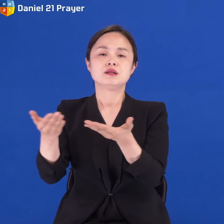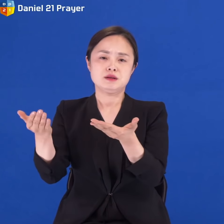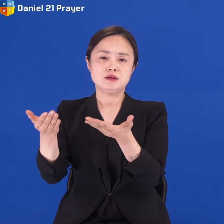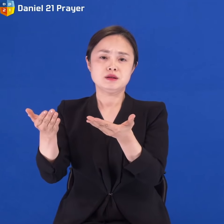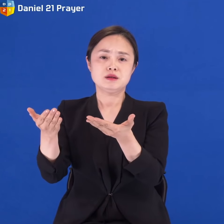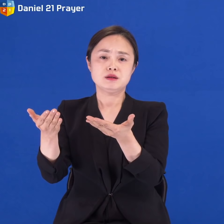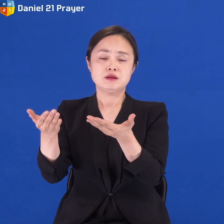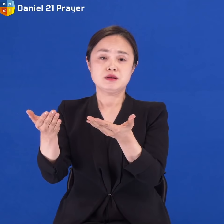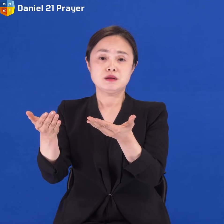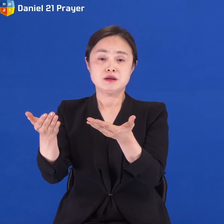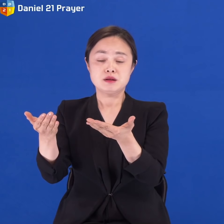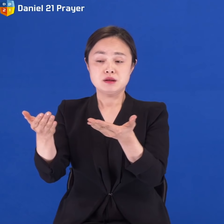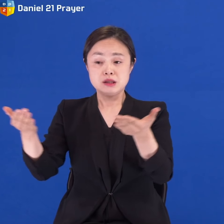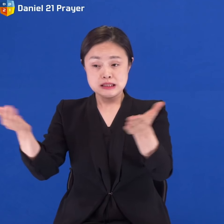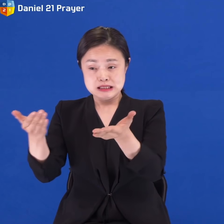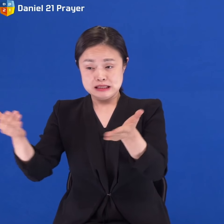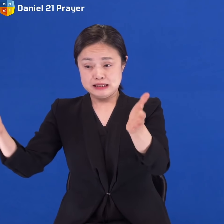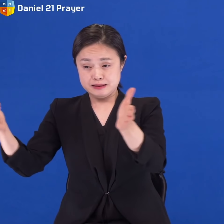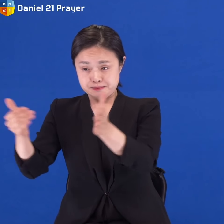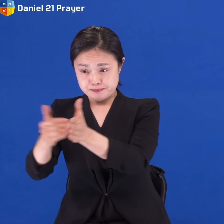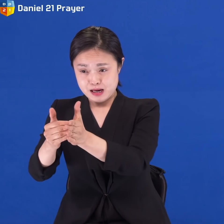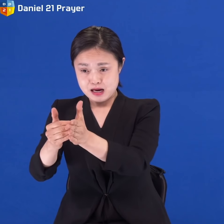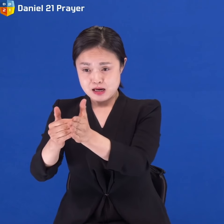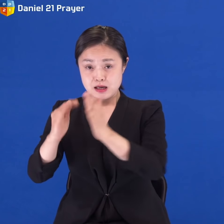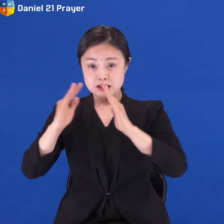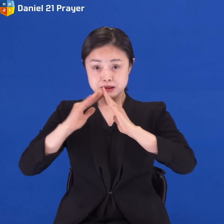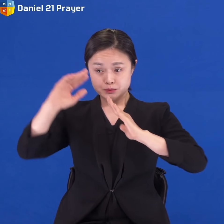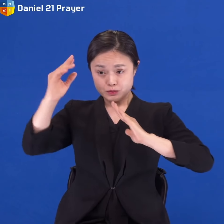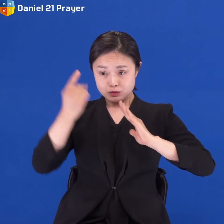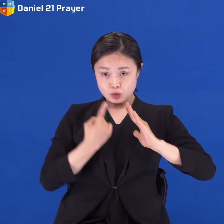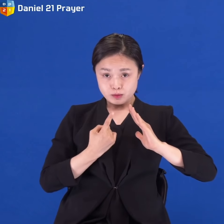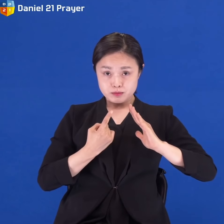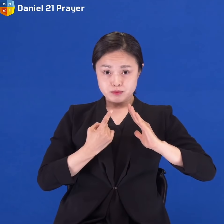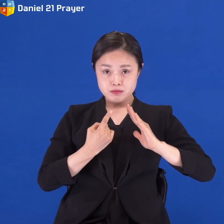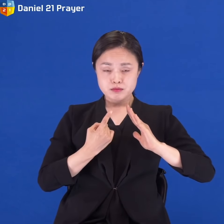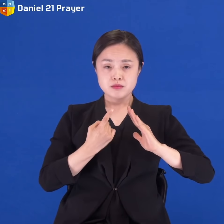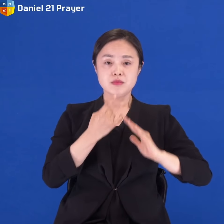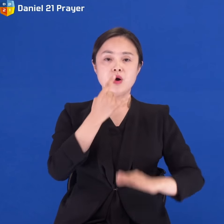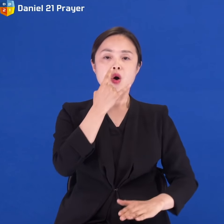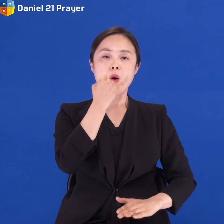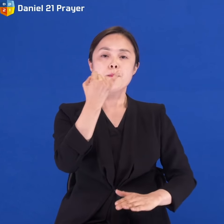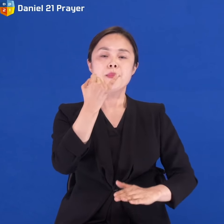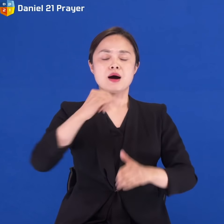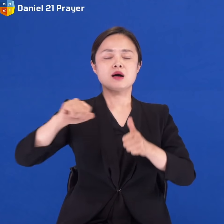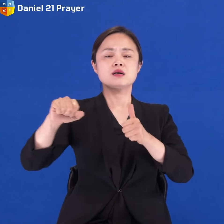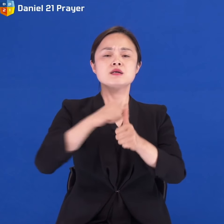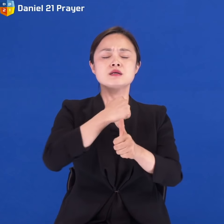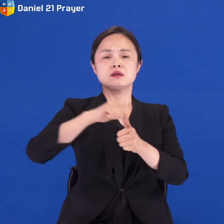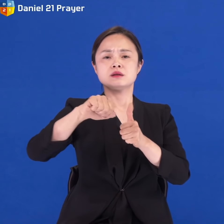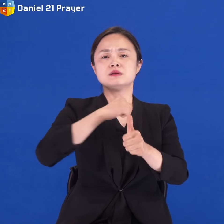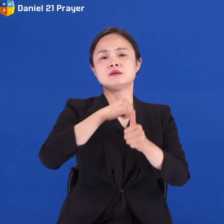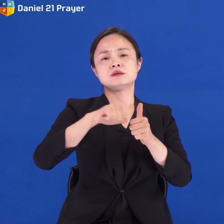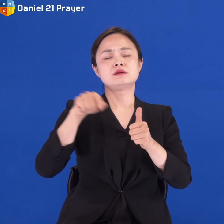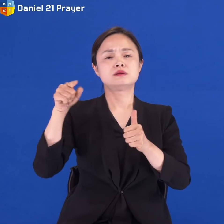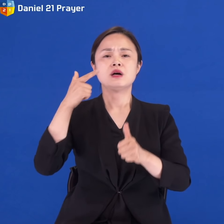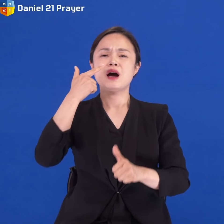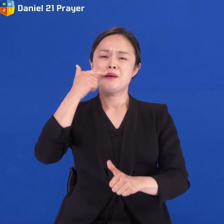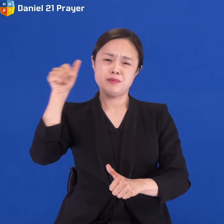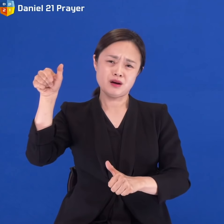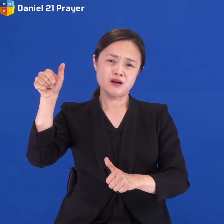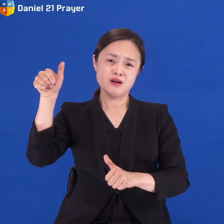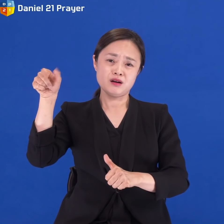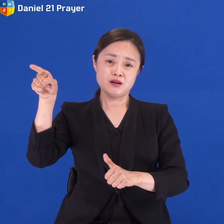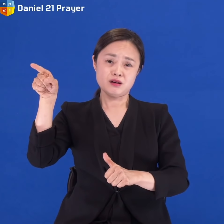어머니를 구타하거나, 저희 집에 많은 남자 형제가 많은데 그 남자 형제들을 마당에